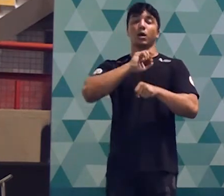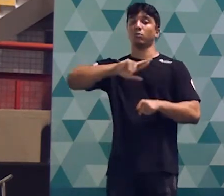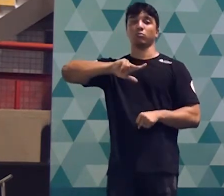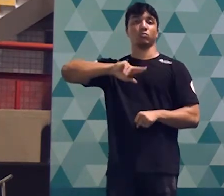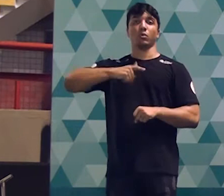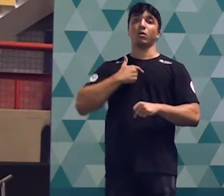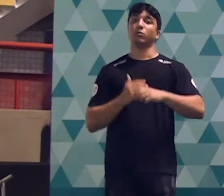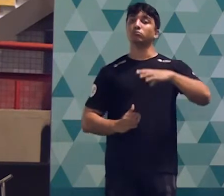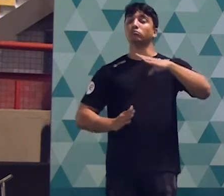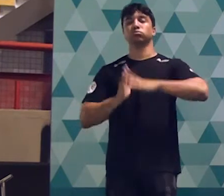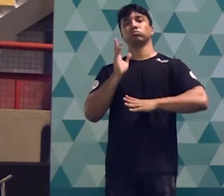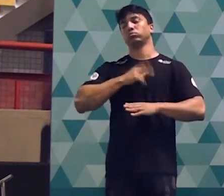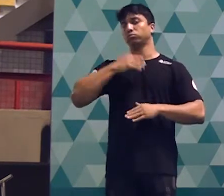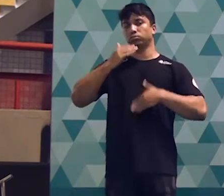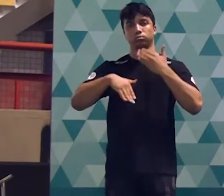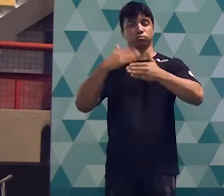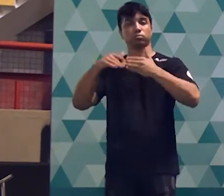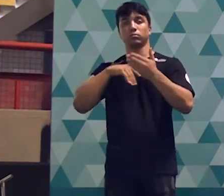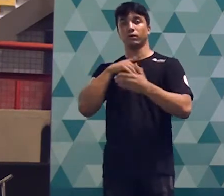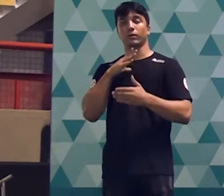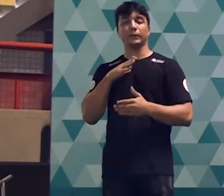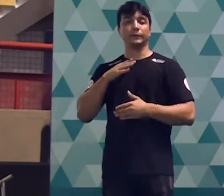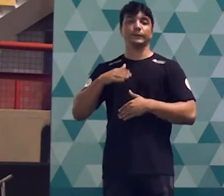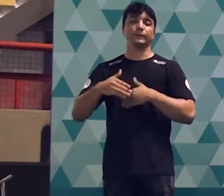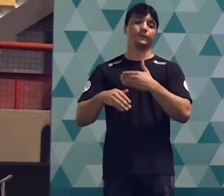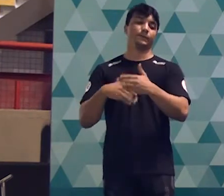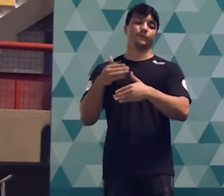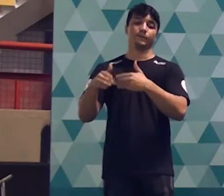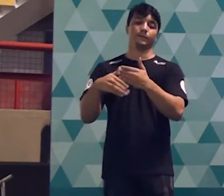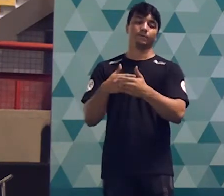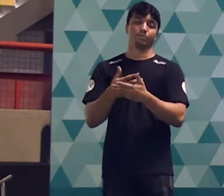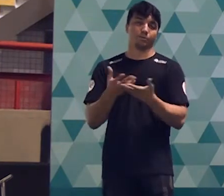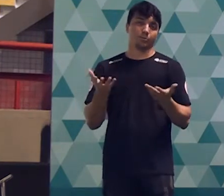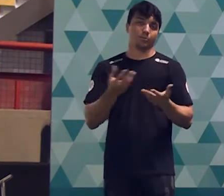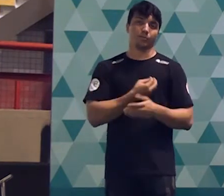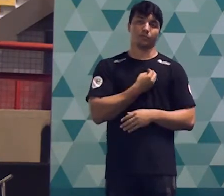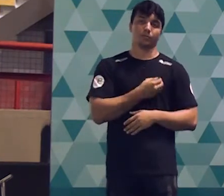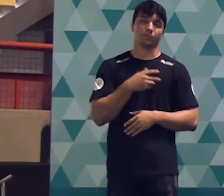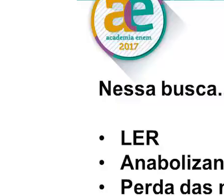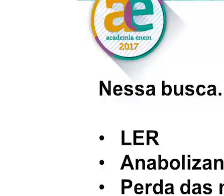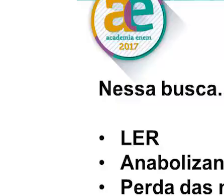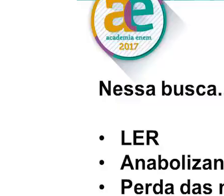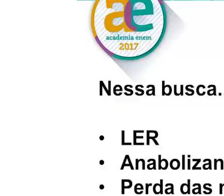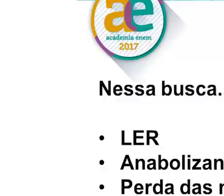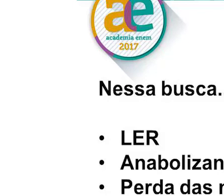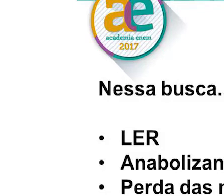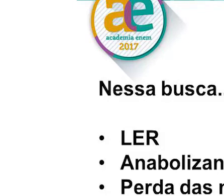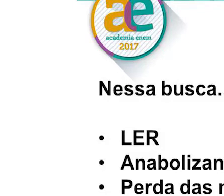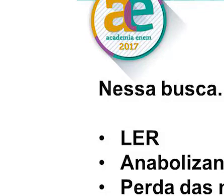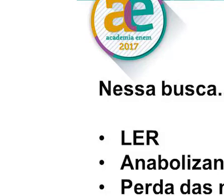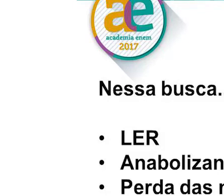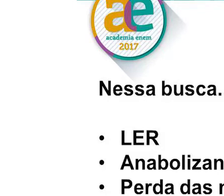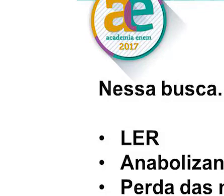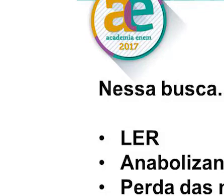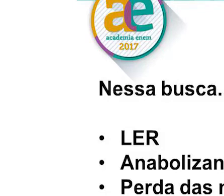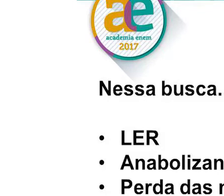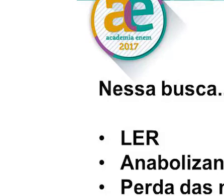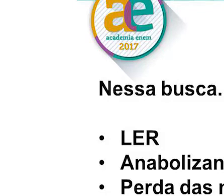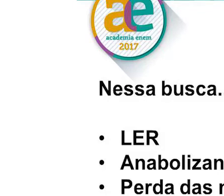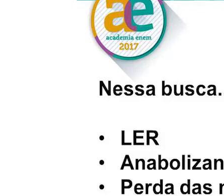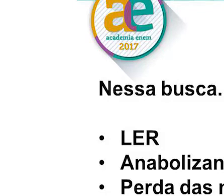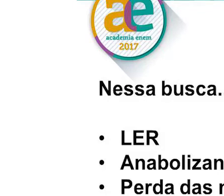mais e não sabem onde é que isso vai dar. Tá certo? Redução da capacidade